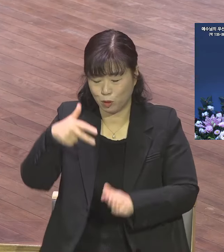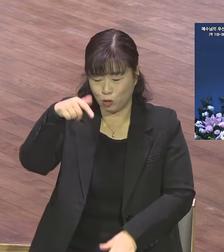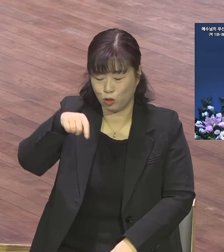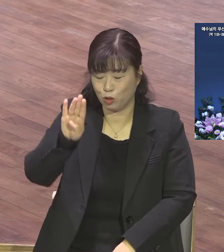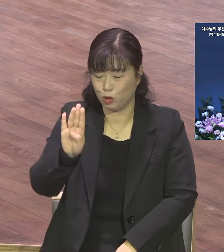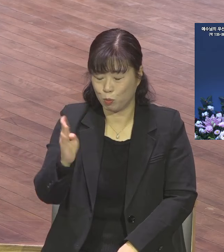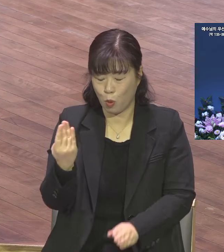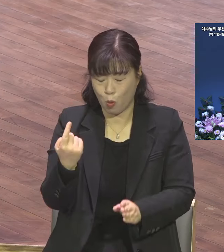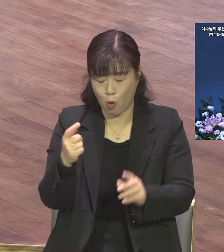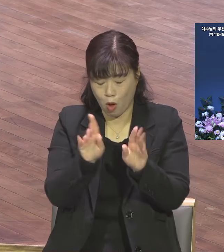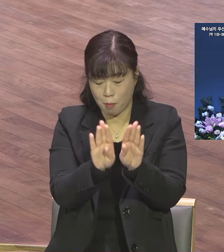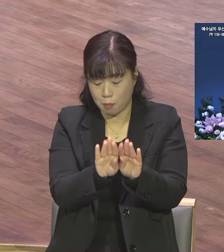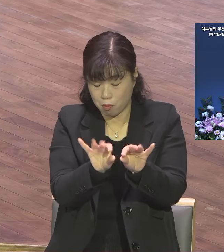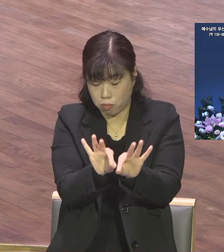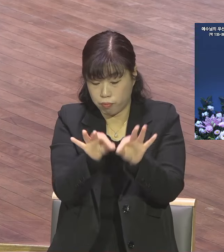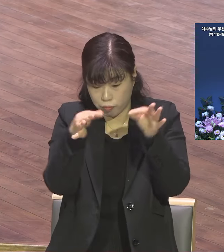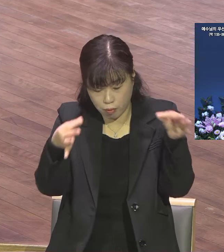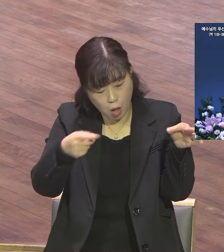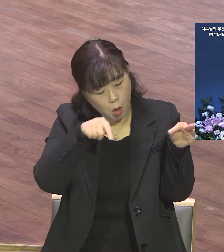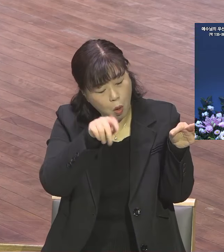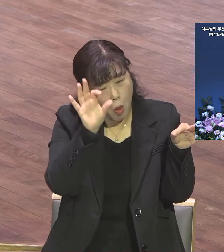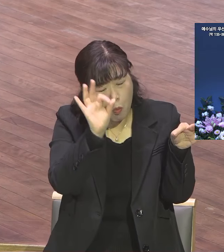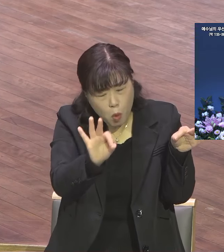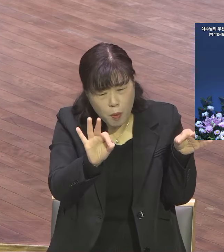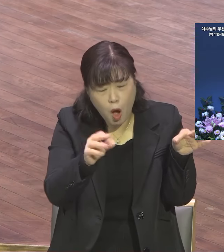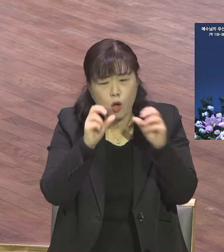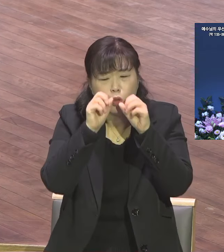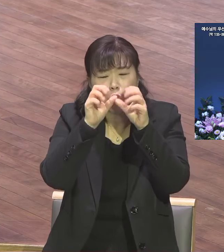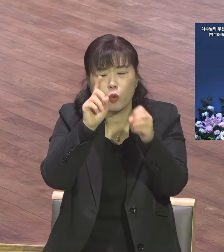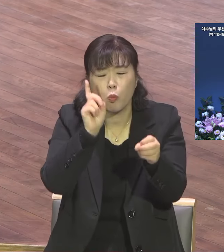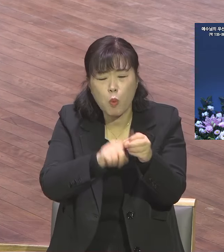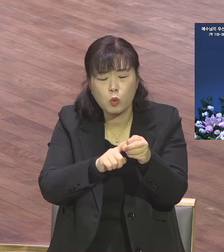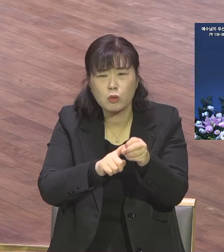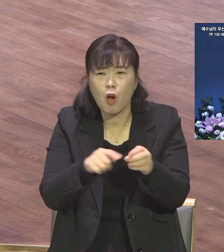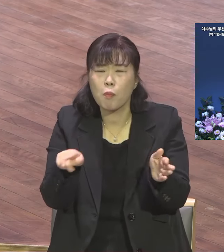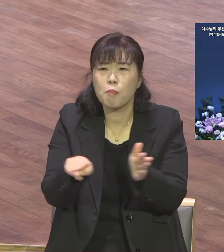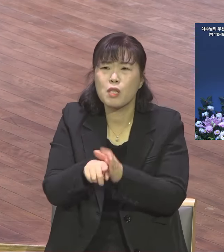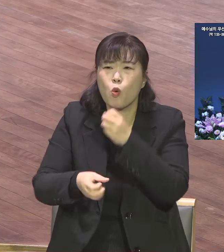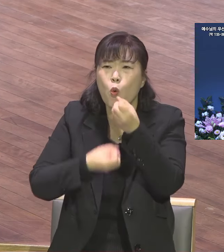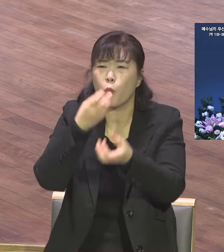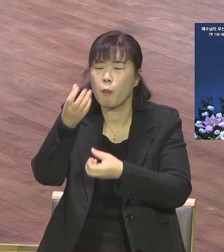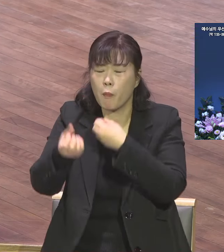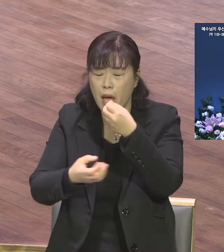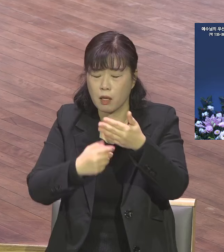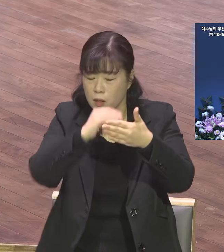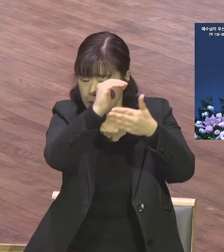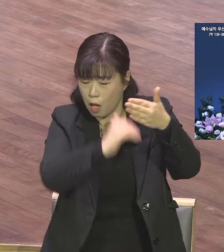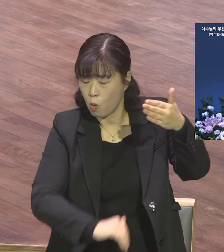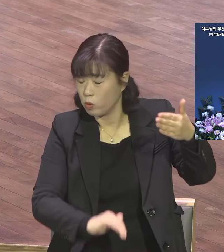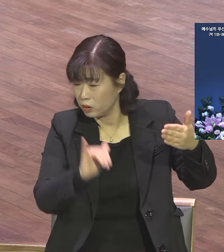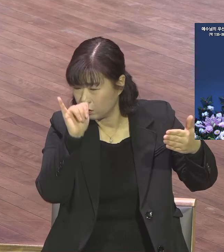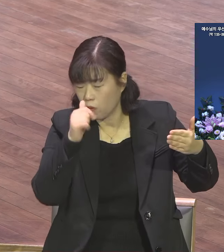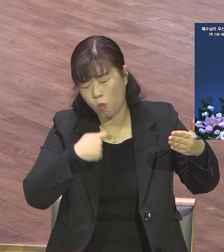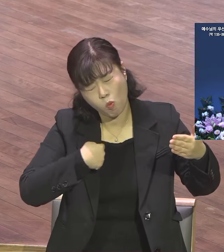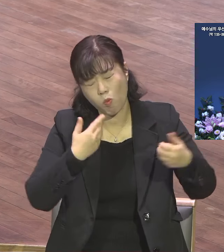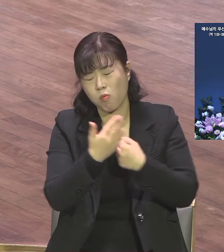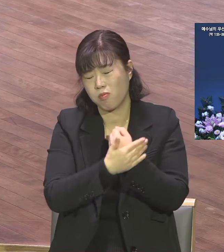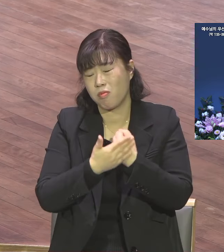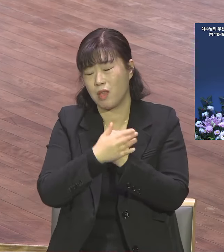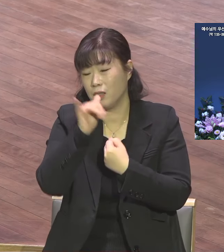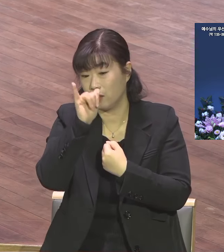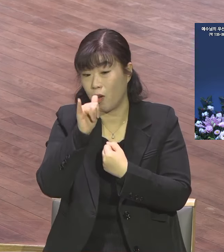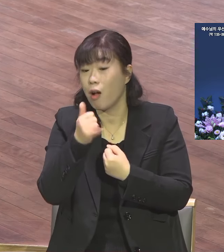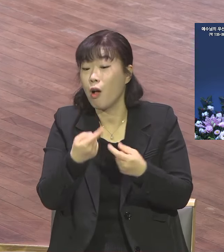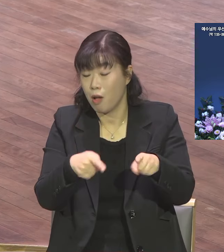너무 은혜로워요. 읽을 때마다. 사실 신앙생활은요 무엇에 관심을 가지고 있느냐에 따라서 그 결과는